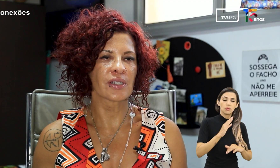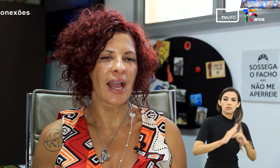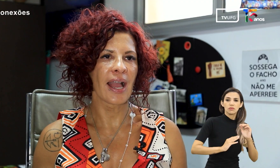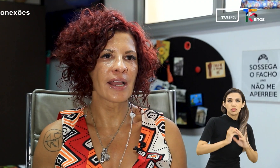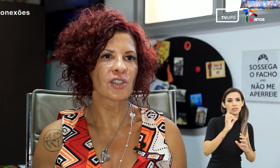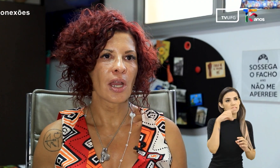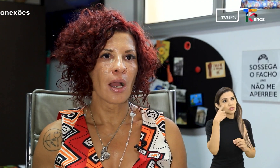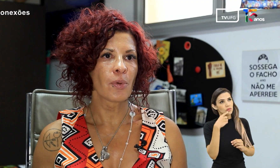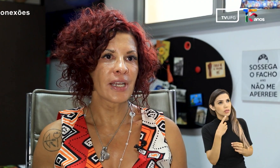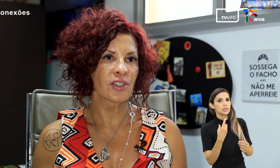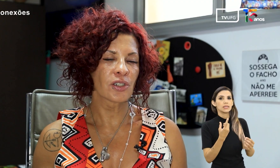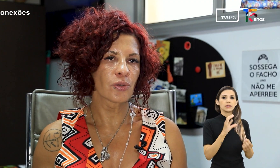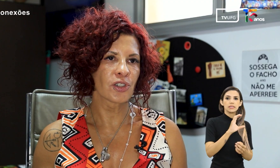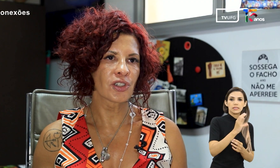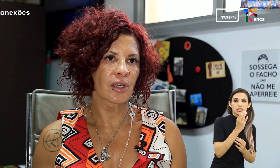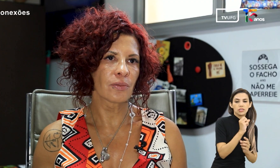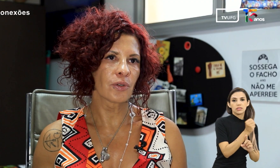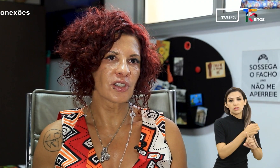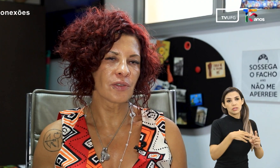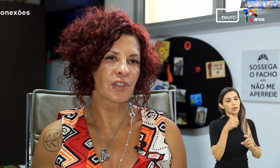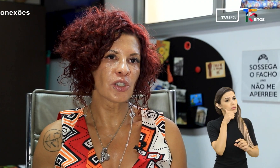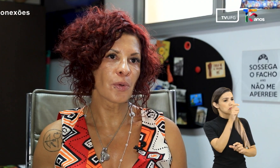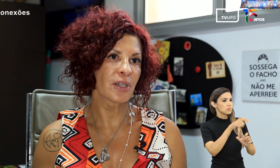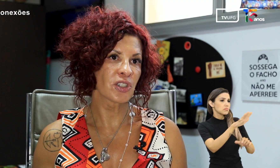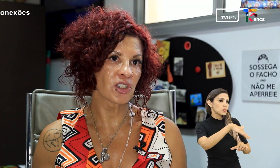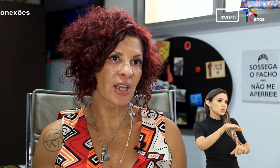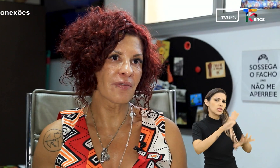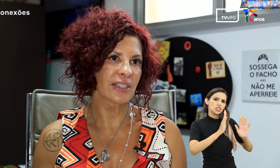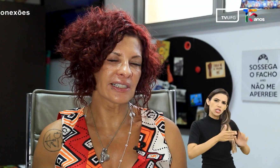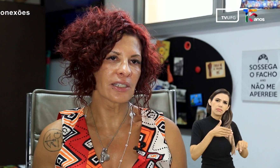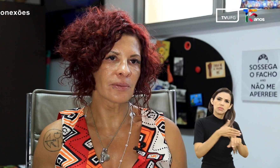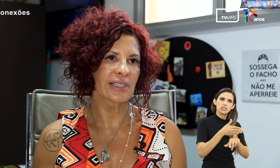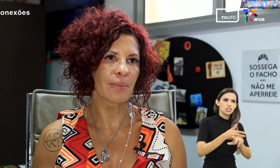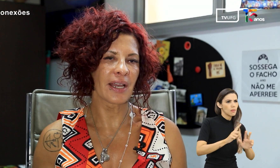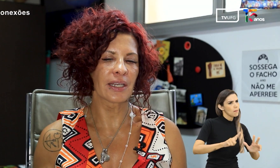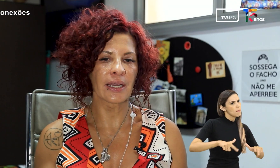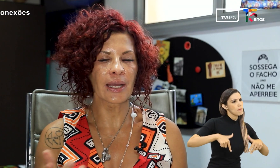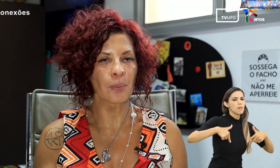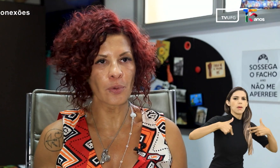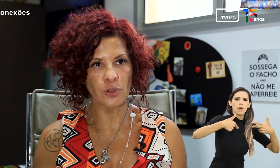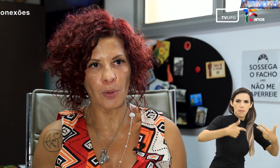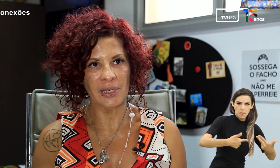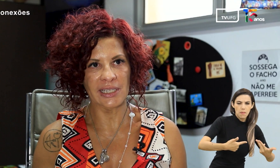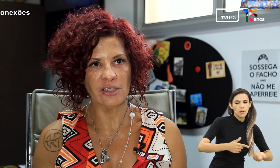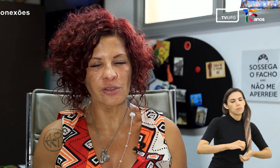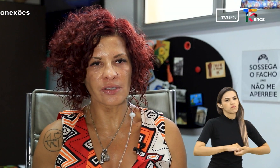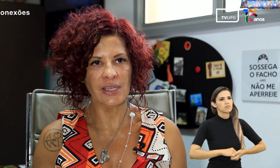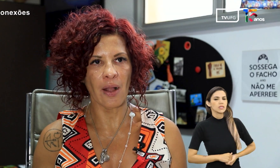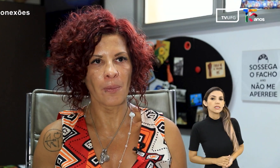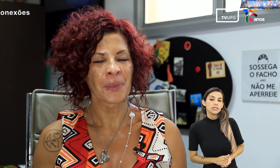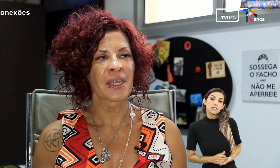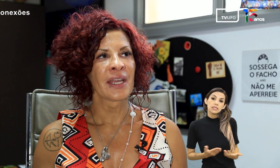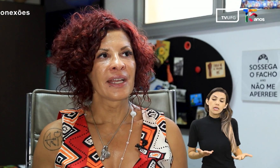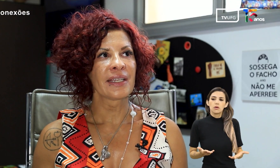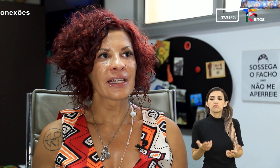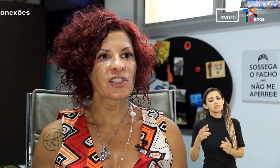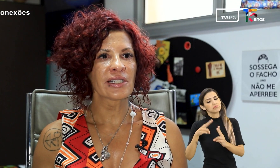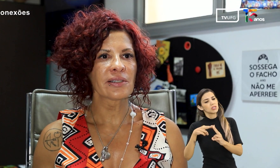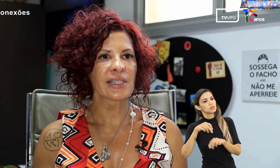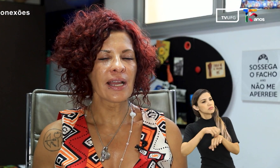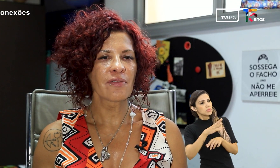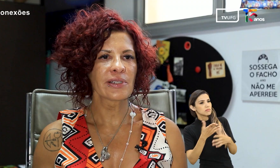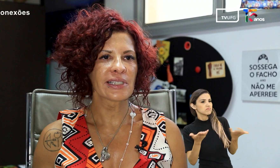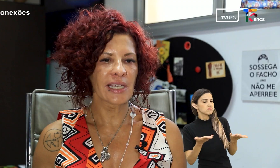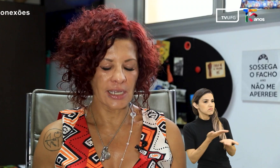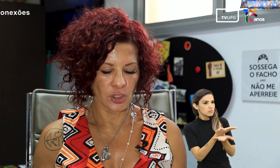cientistas sociais, mulheres que hoje estão no ativismo, mas que já venceram essa barreira e ganharam um pouco de mobilidade social. E elas